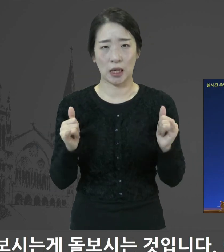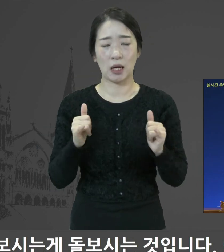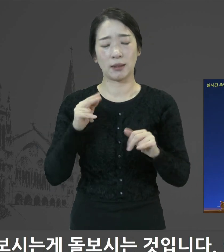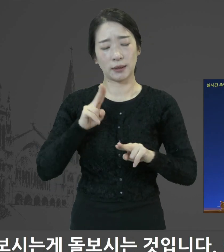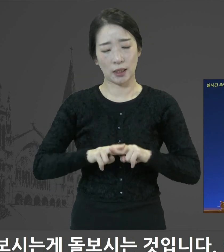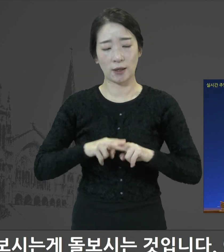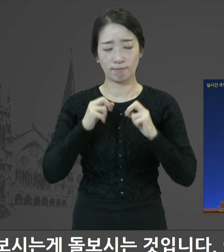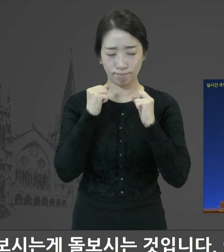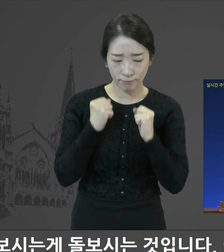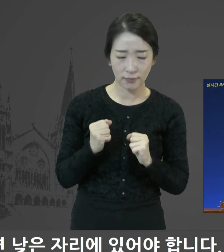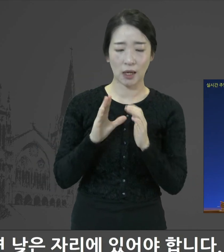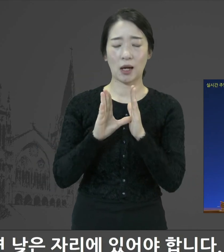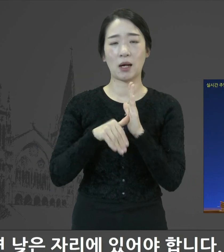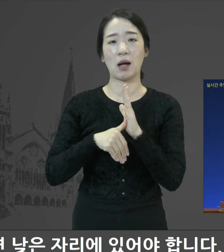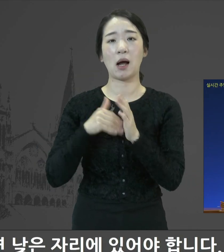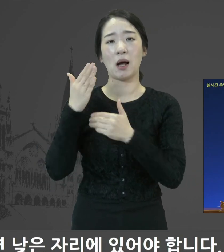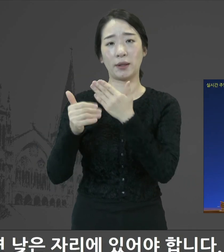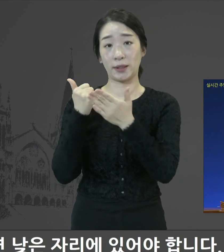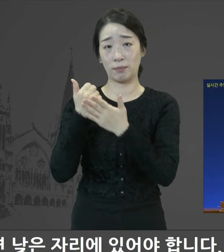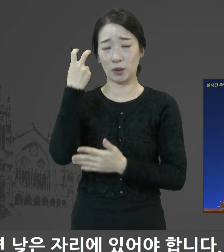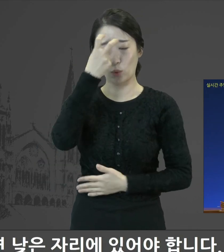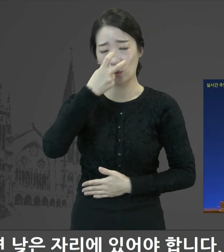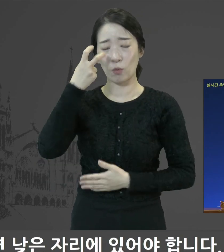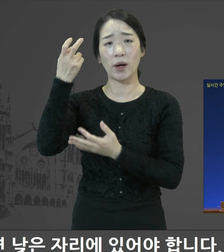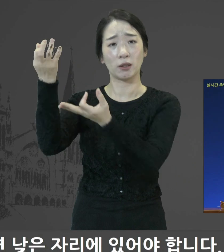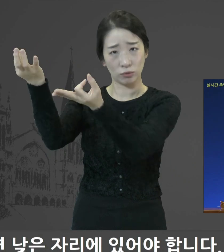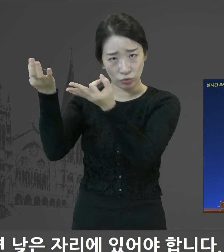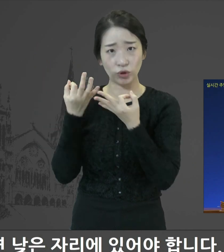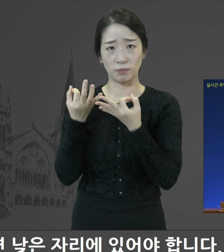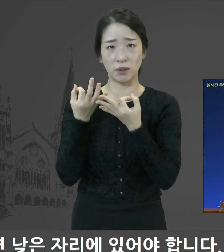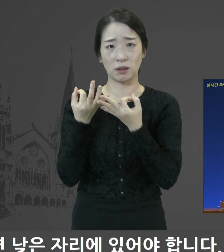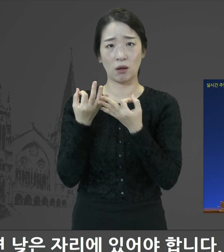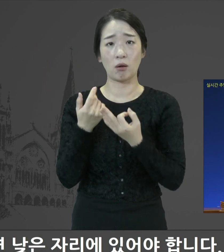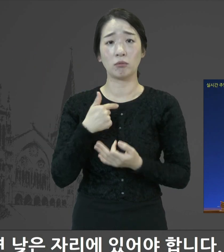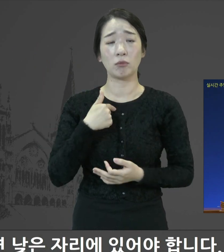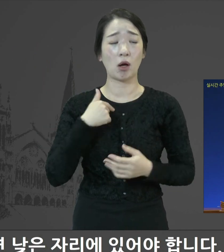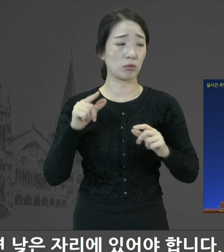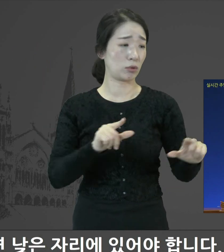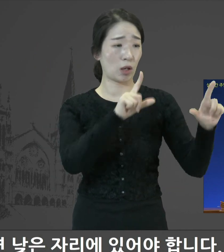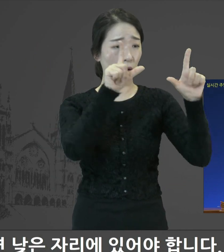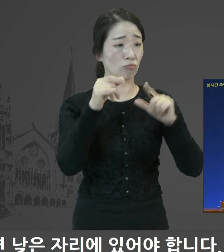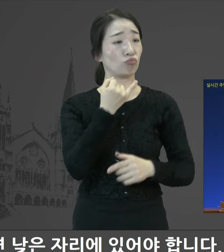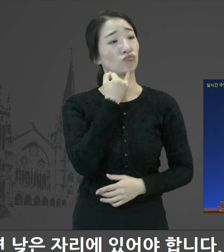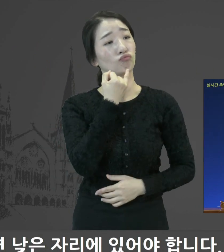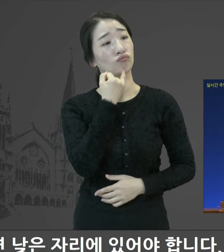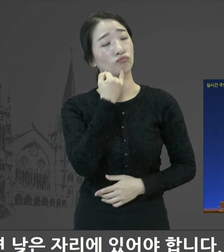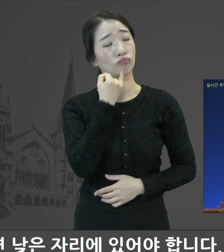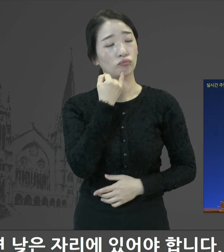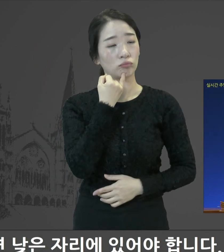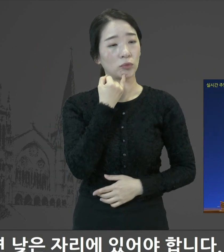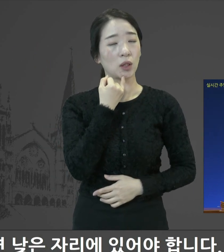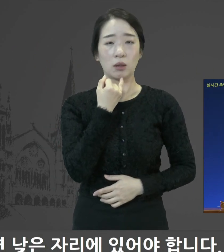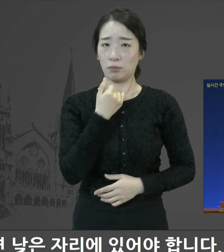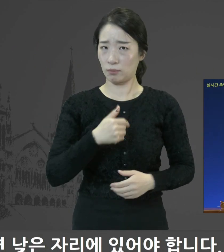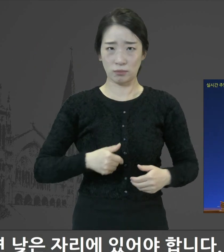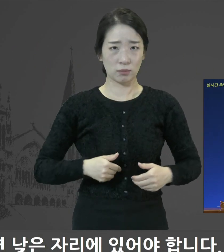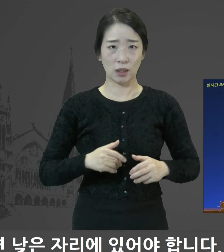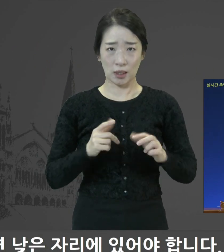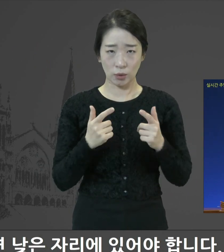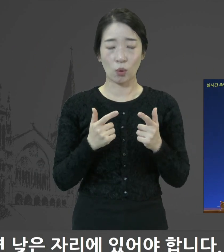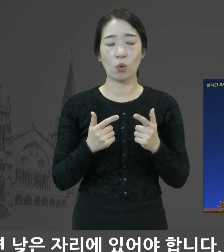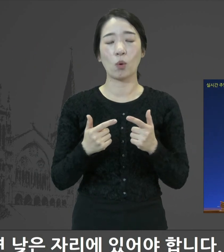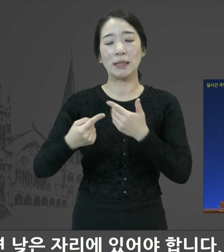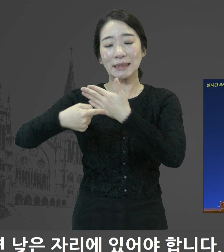하나님이 돌보십니다. 상황이 좀 괜찮으신 분들은요, 심령이 가난해야 됩니다. 마음이